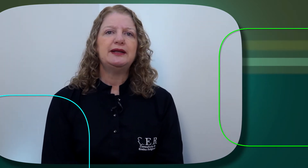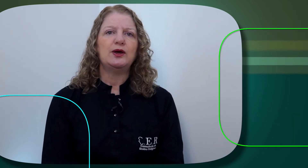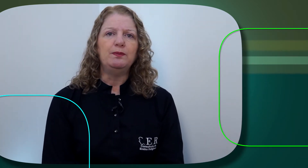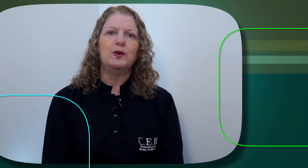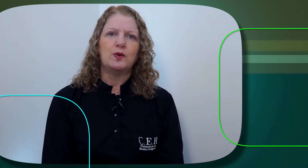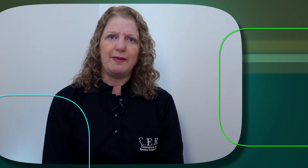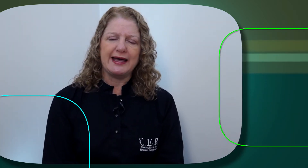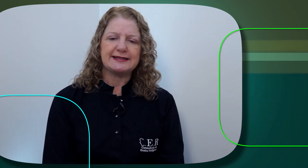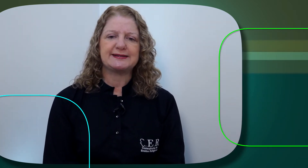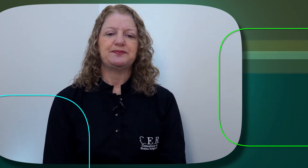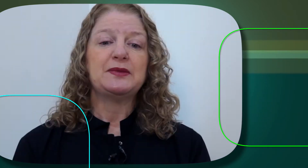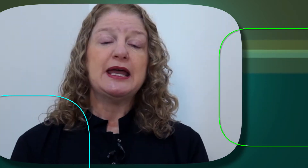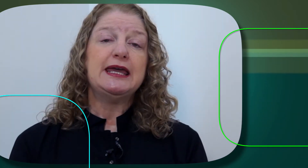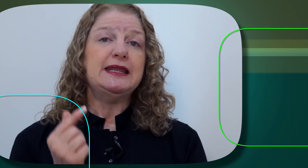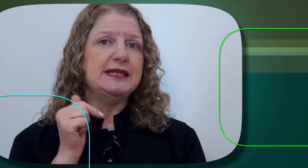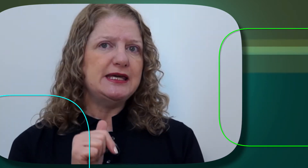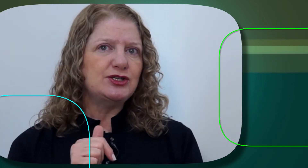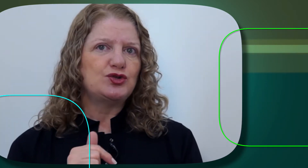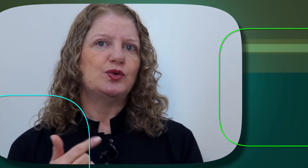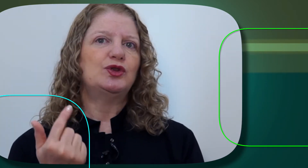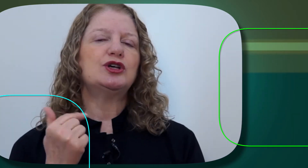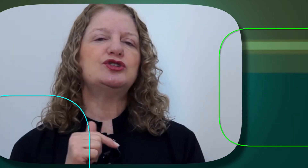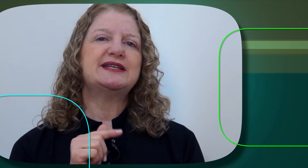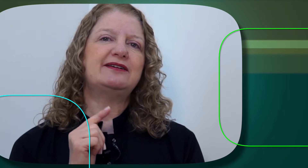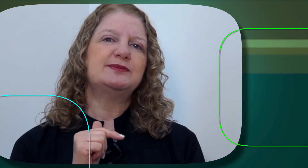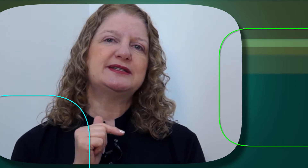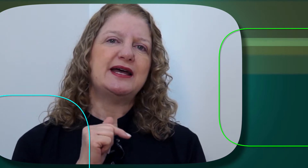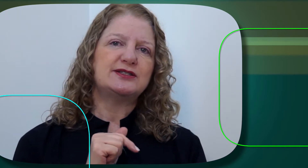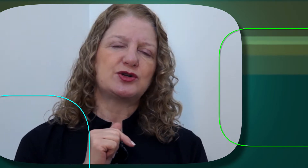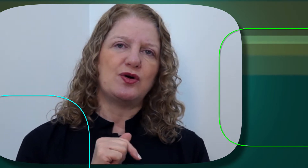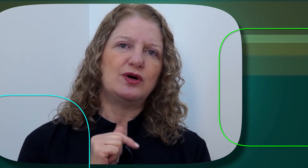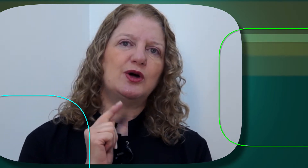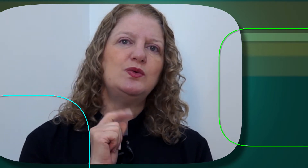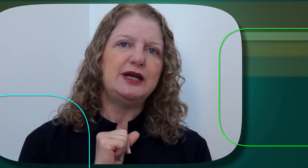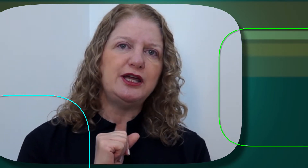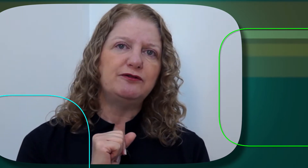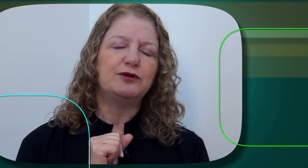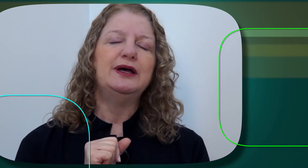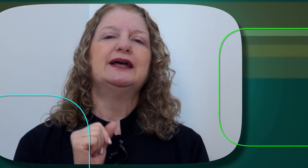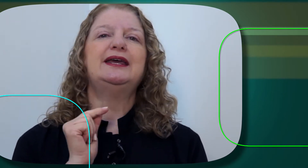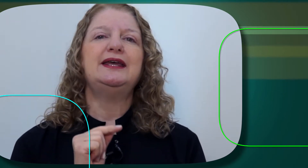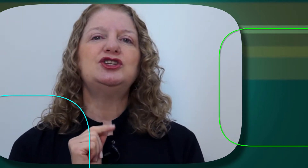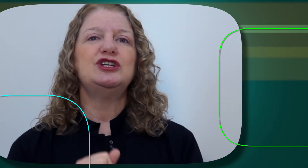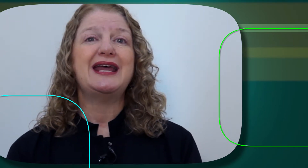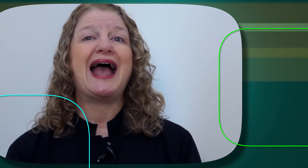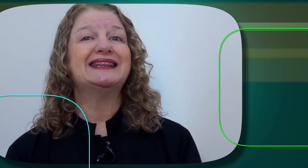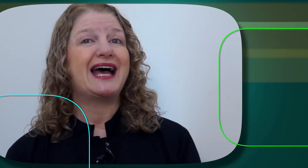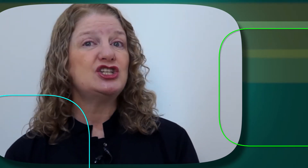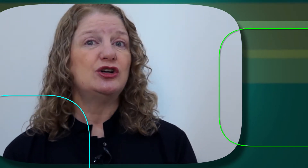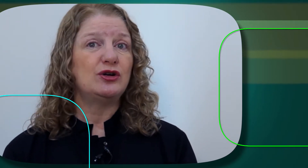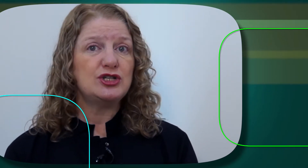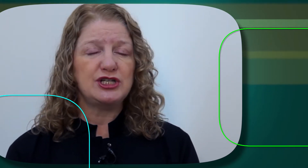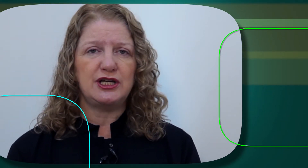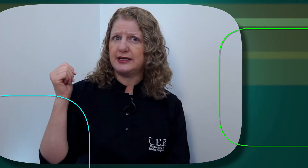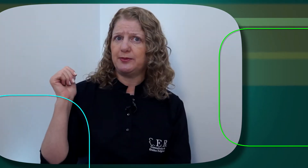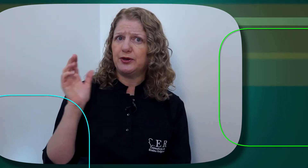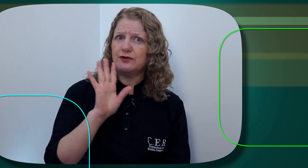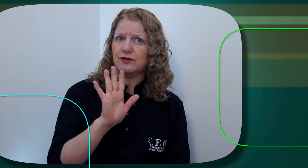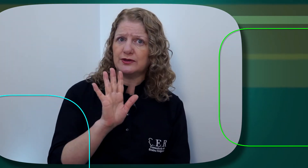um pouco mais. E nisso, nós usávamos na escola um livro que tinha a datilologia. Daqui a pouquinho eu vou contar